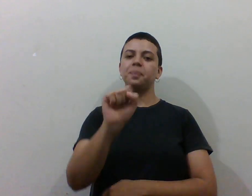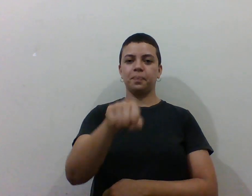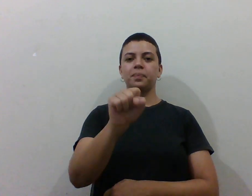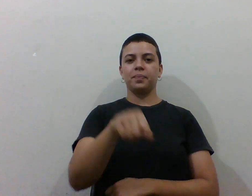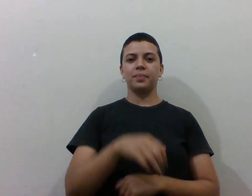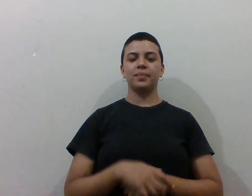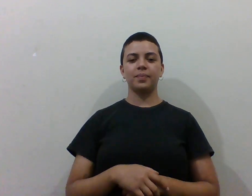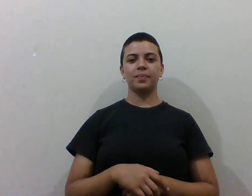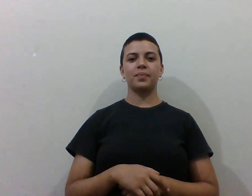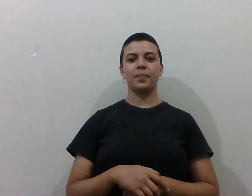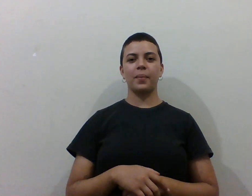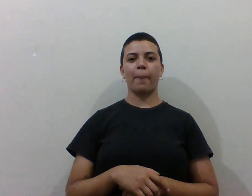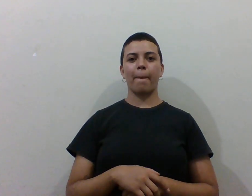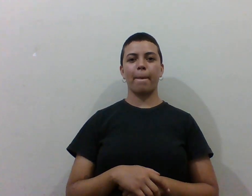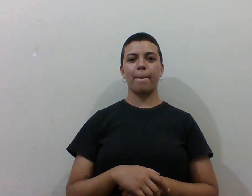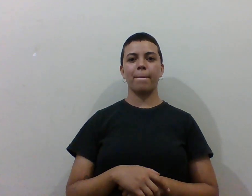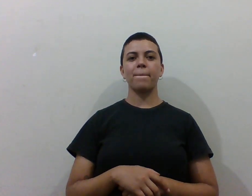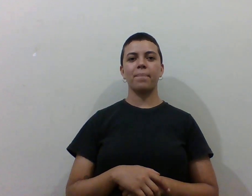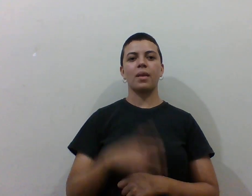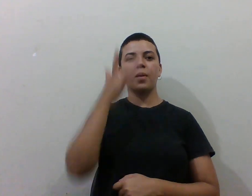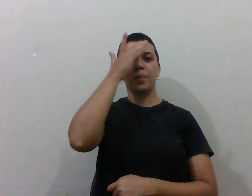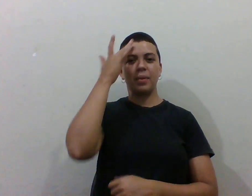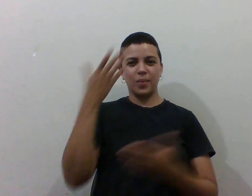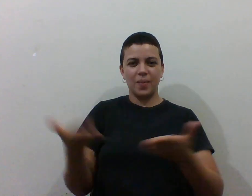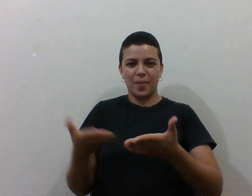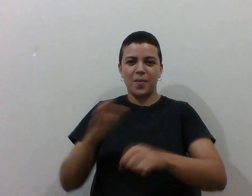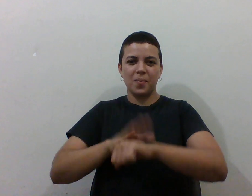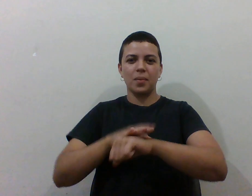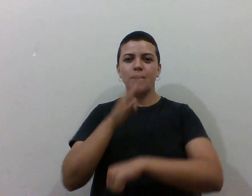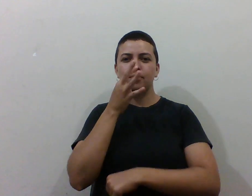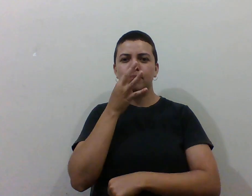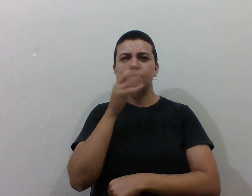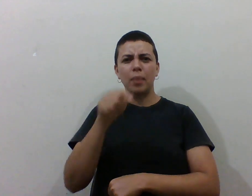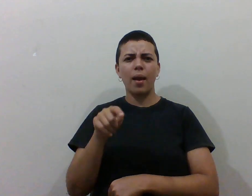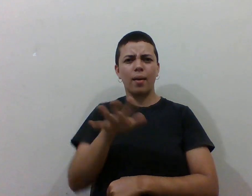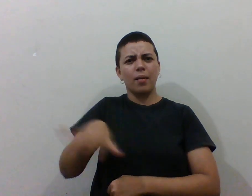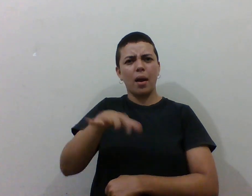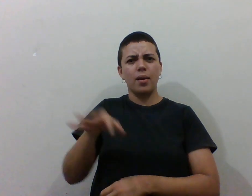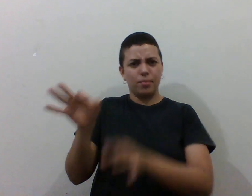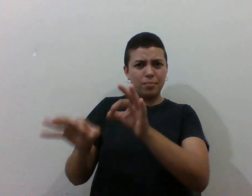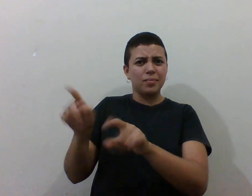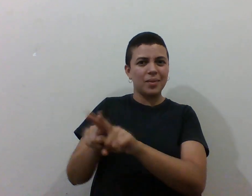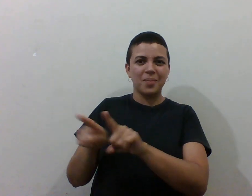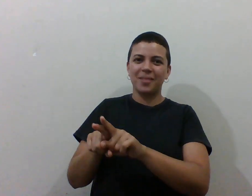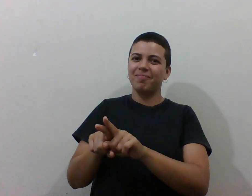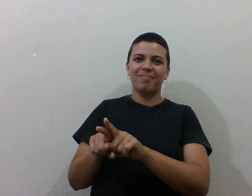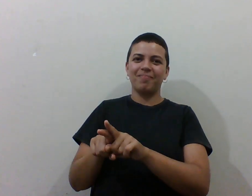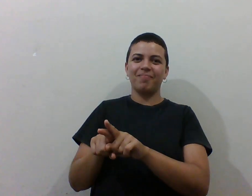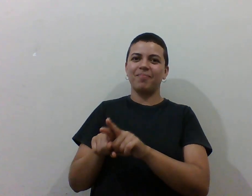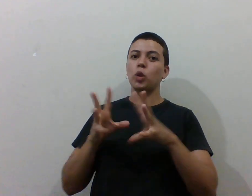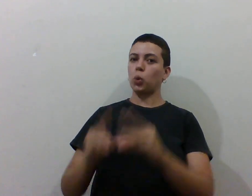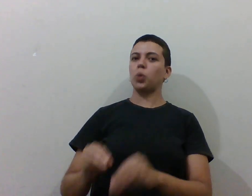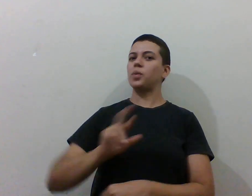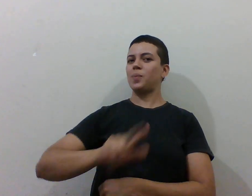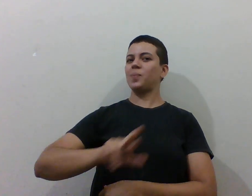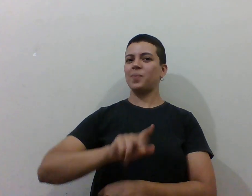escuta aqui é da seara jurídica então eu não sei se dizer direito administrativo traz uma boa informação para quem